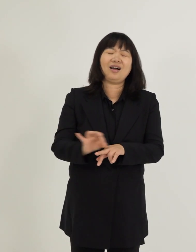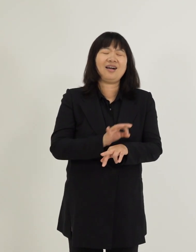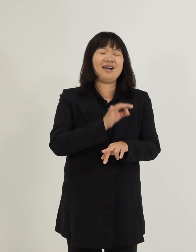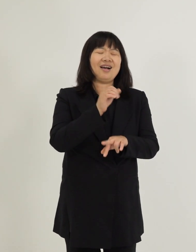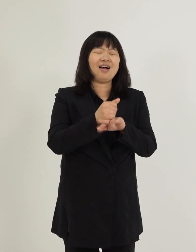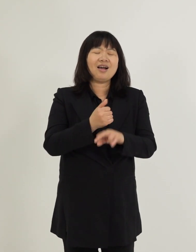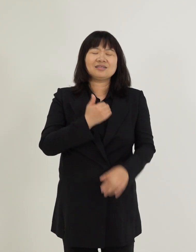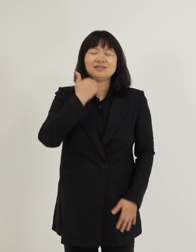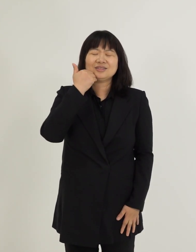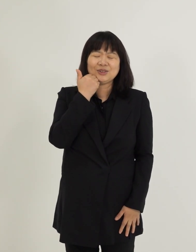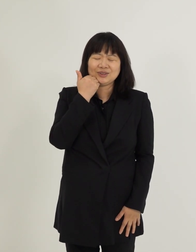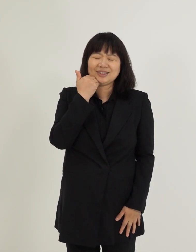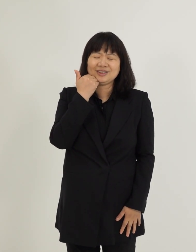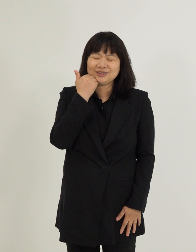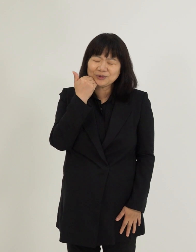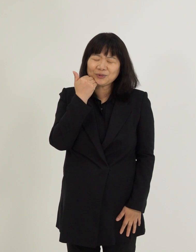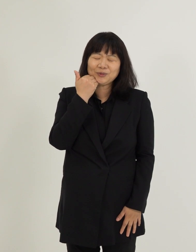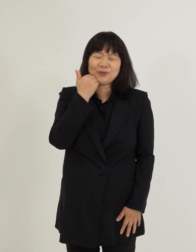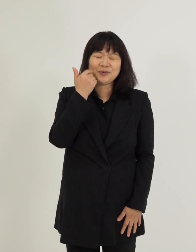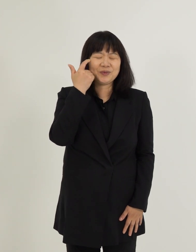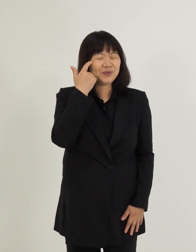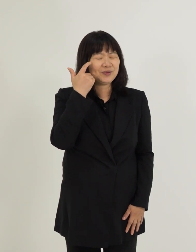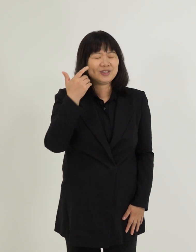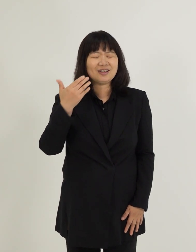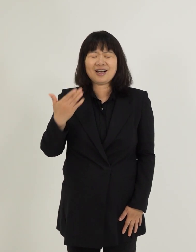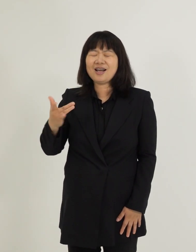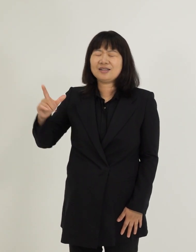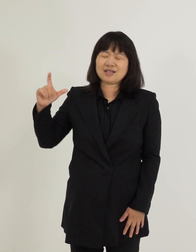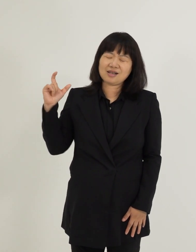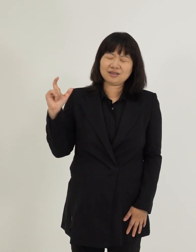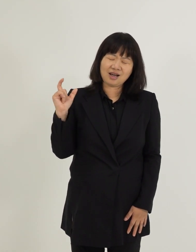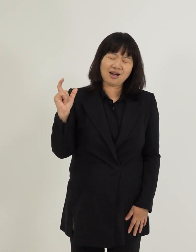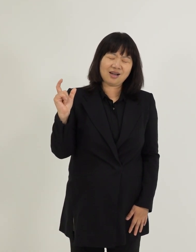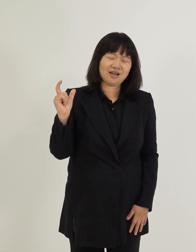영광의 왕 되시려